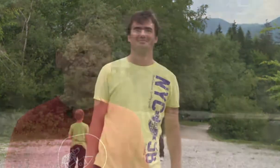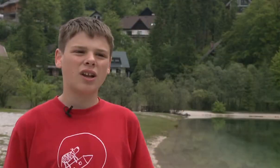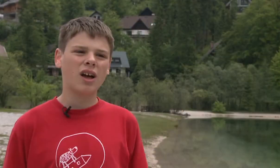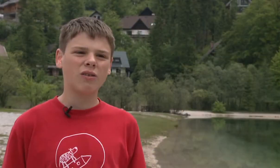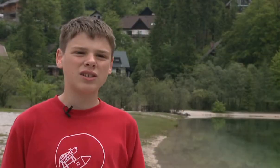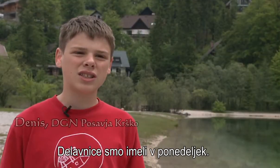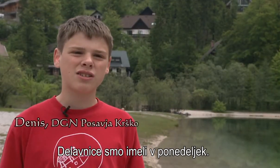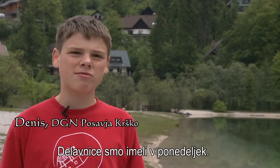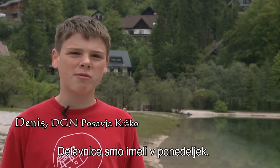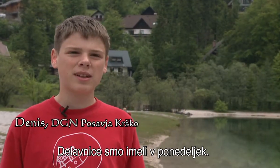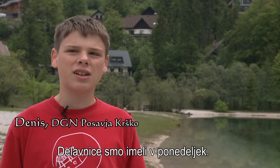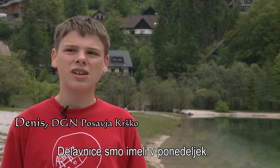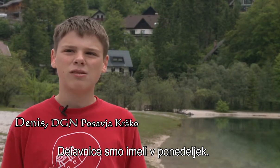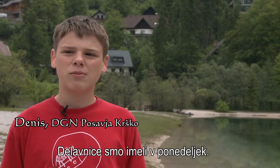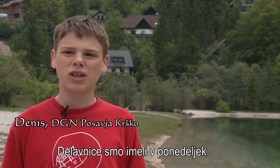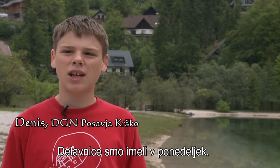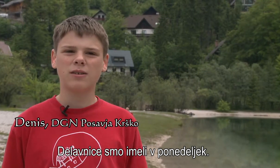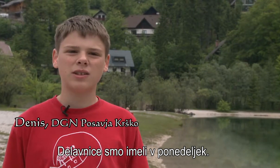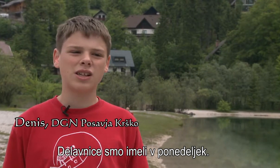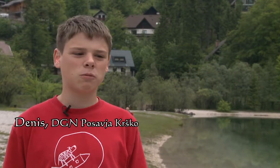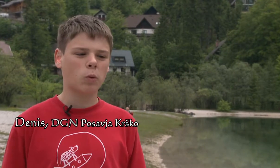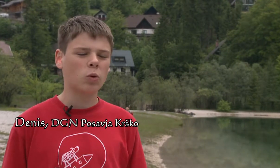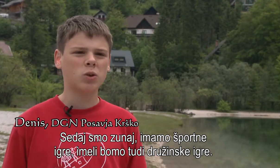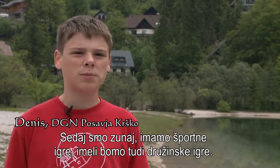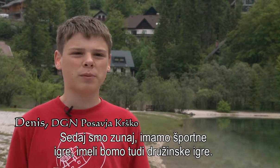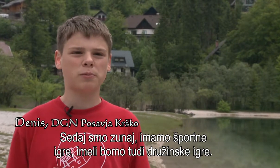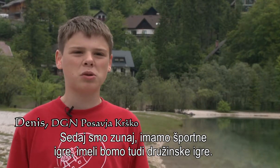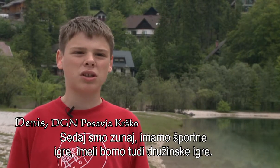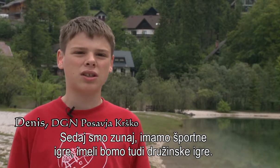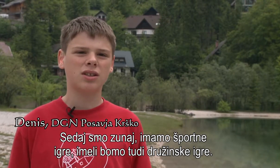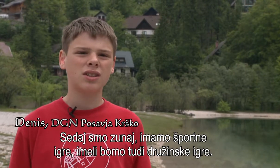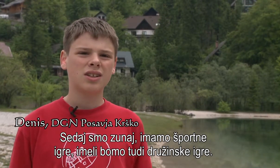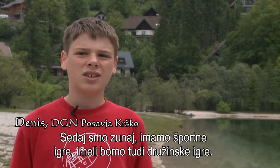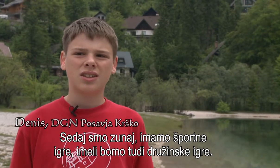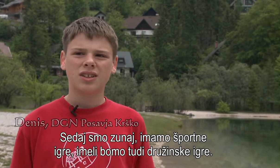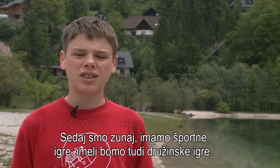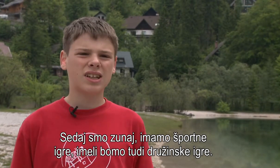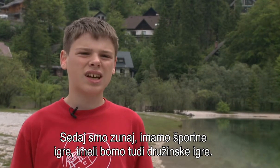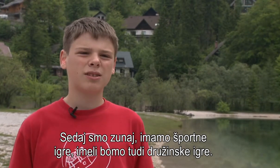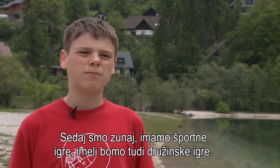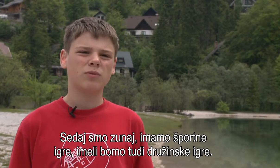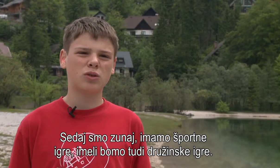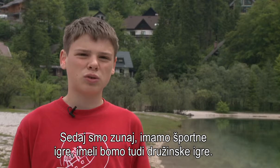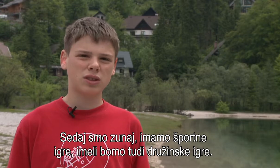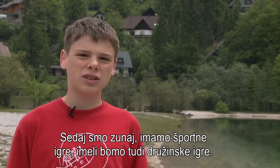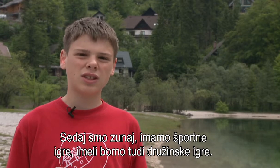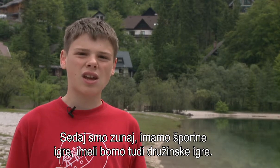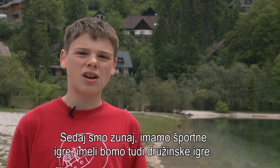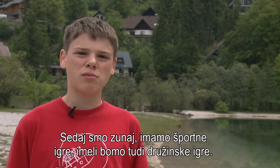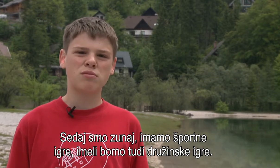Pa delavnice smo imeli, pa zdaj smo pa v zoni, imamo športne igre, družinske igre bomo